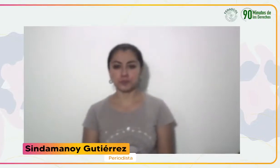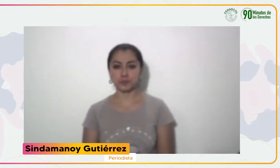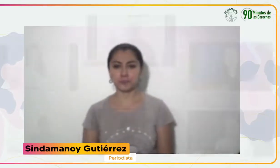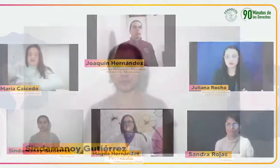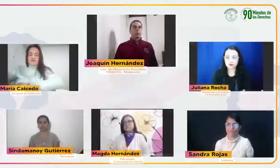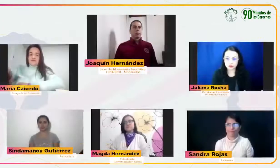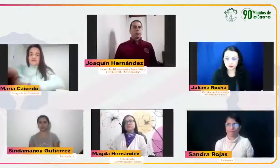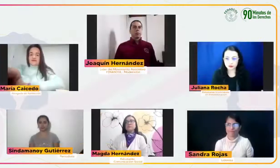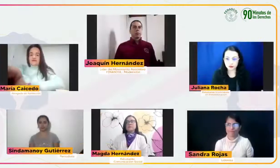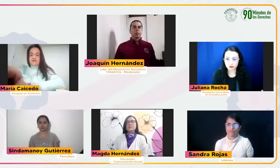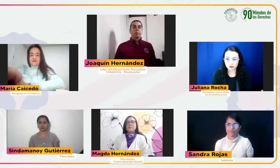mostrarse.